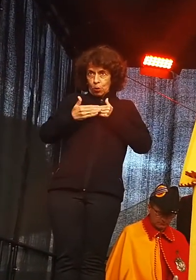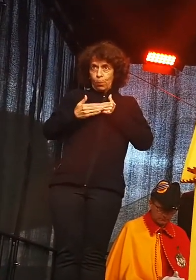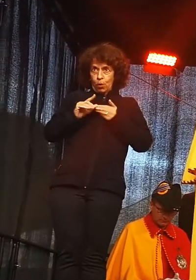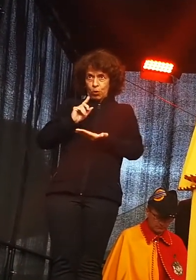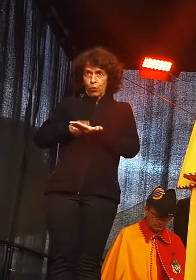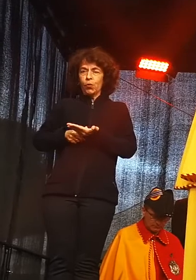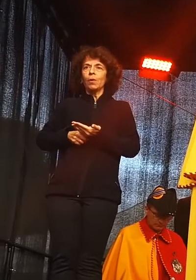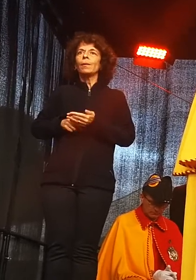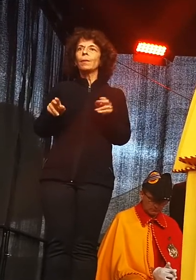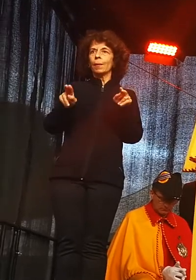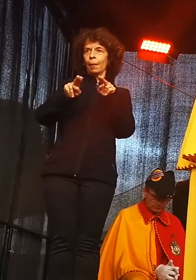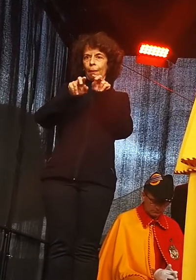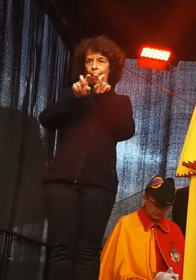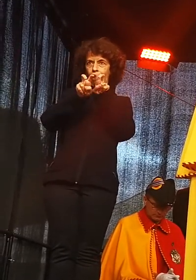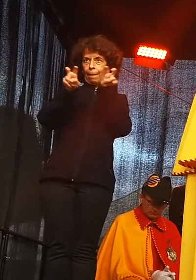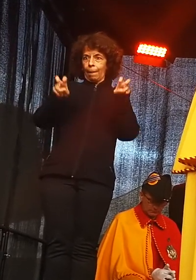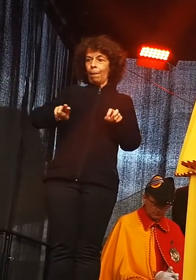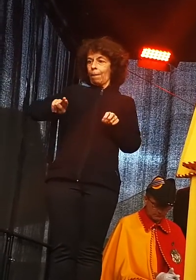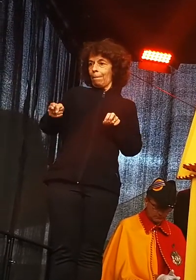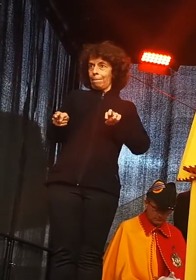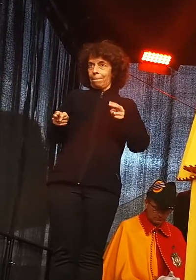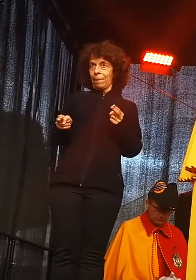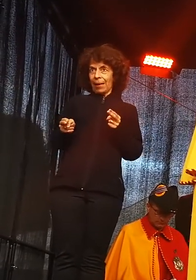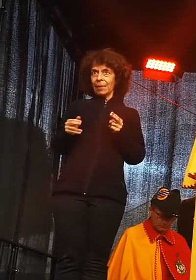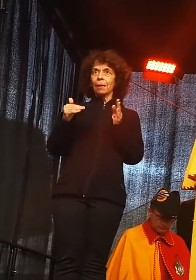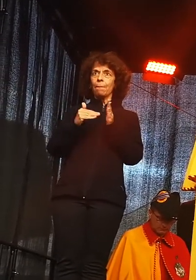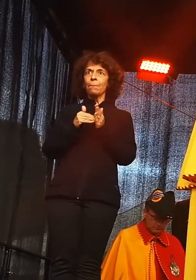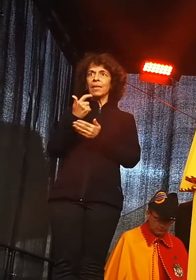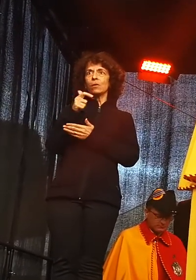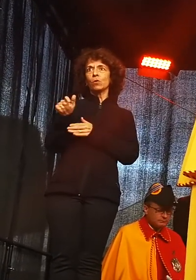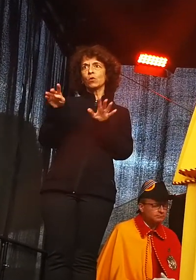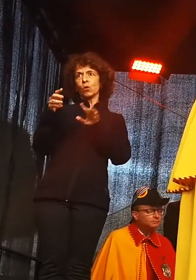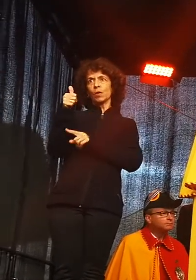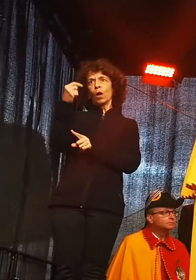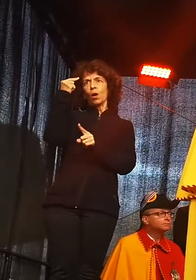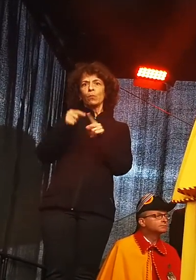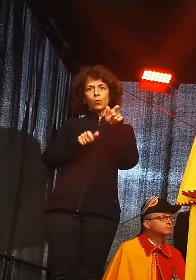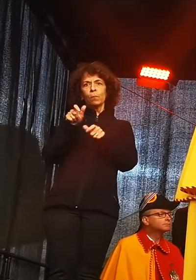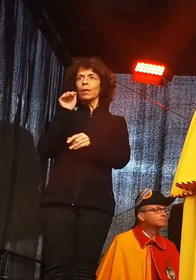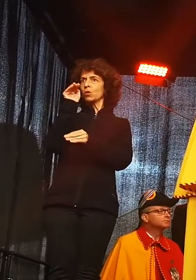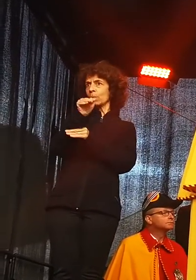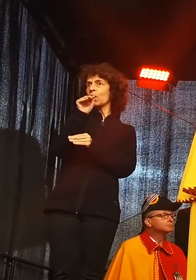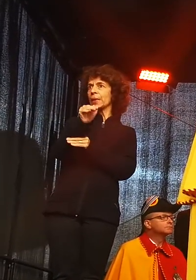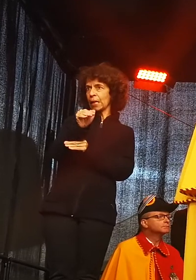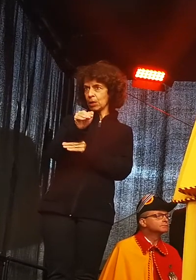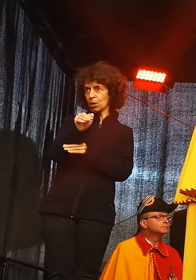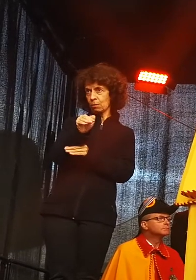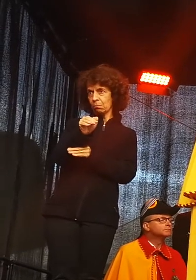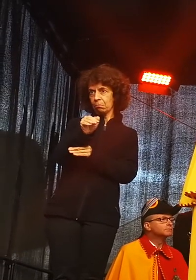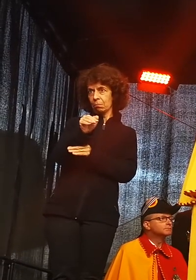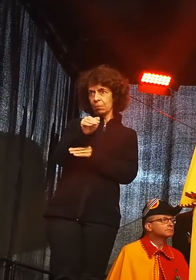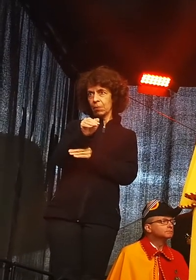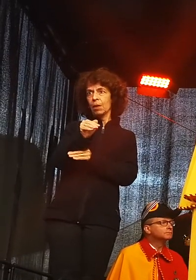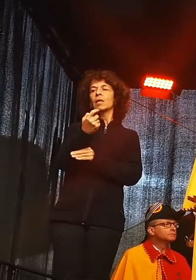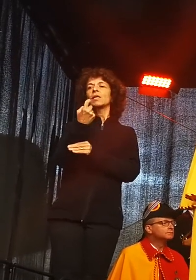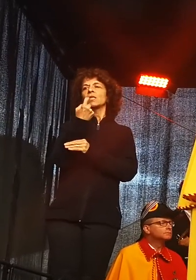Si le pacte de 1291 avait comme objectif principal de protéger ses membres, il ne signifiait